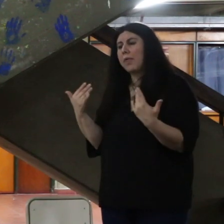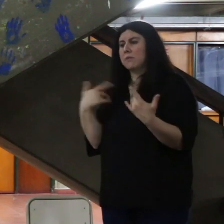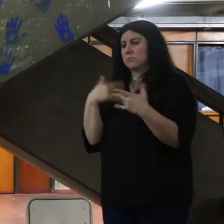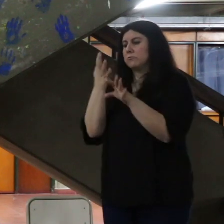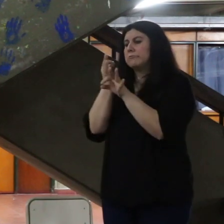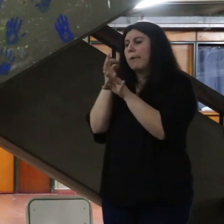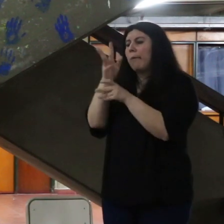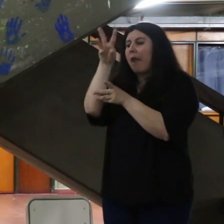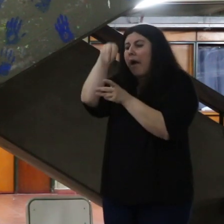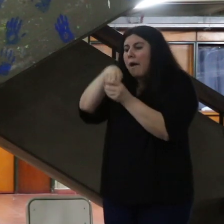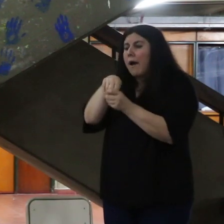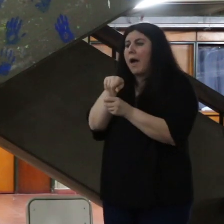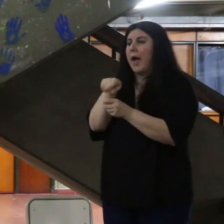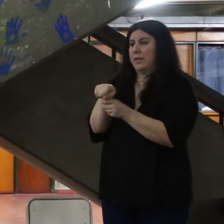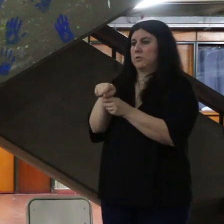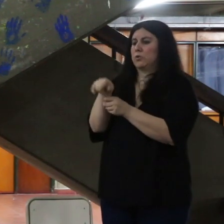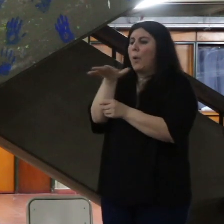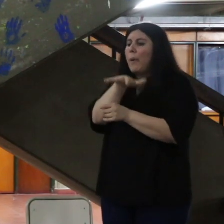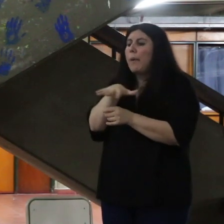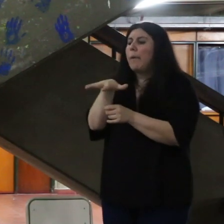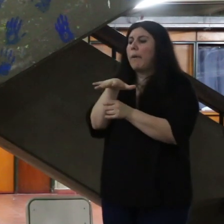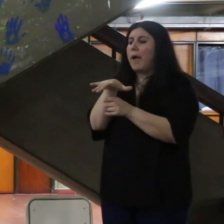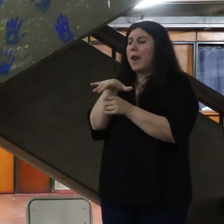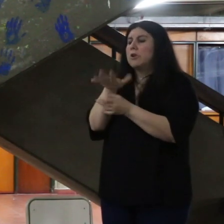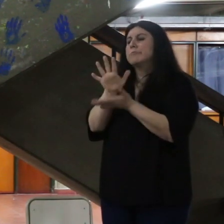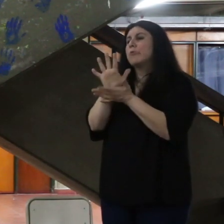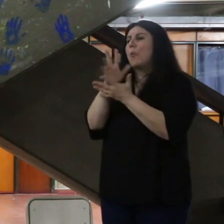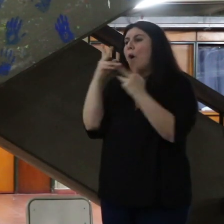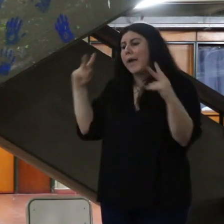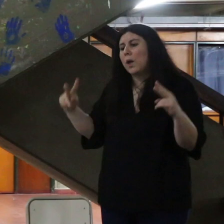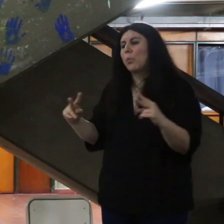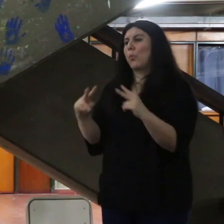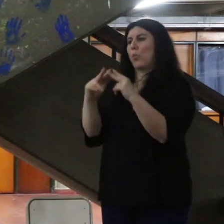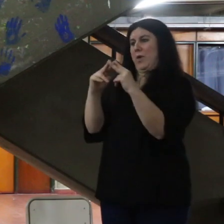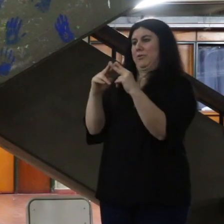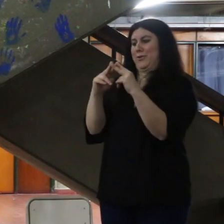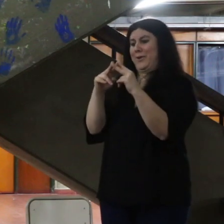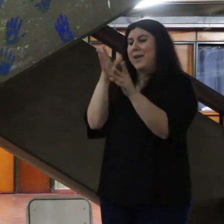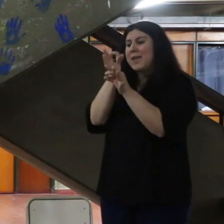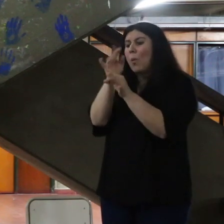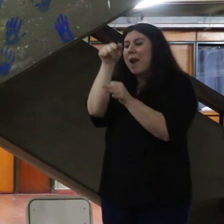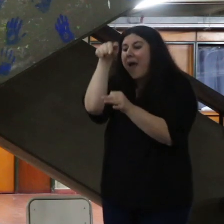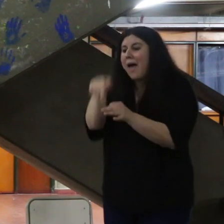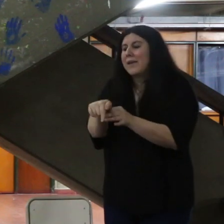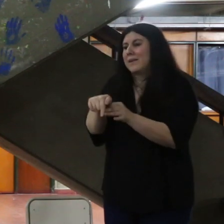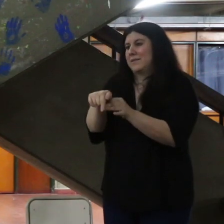en la escuela lugares de encuentro, porque la escuela es un lugar para ser feliz.